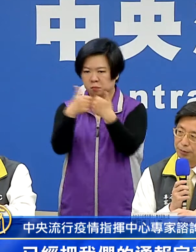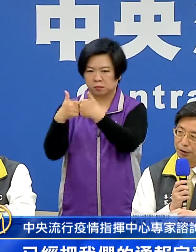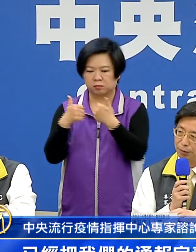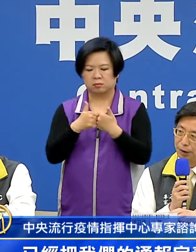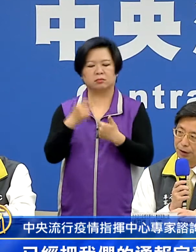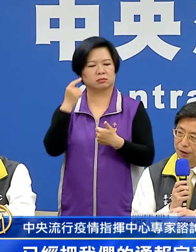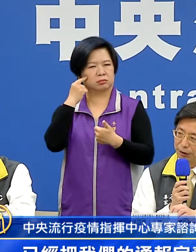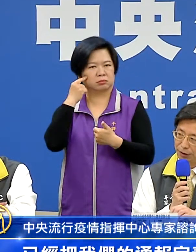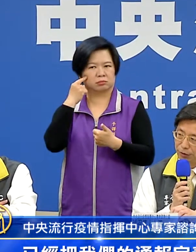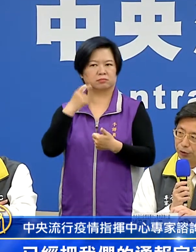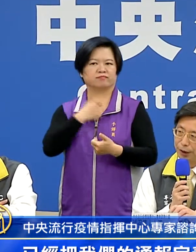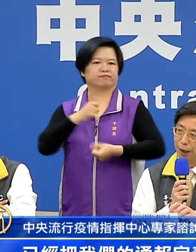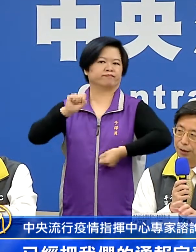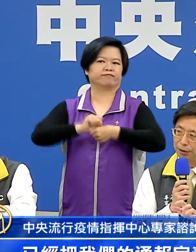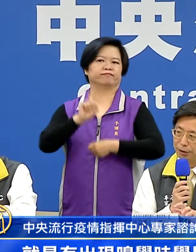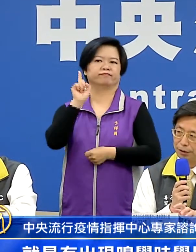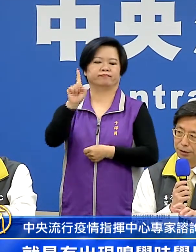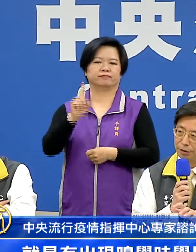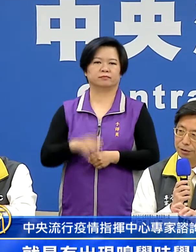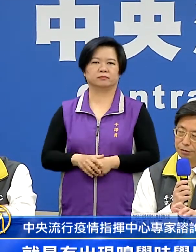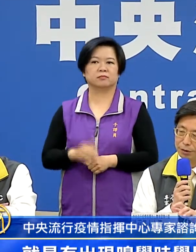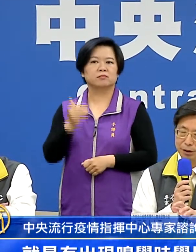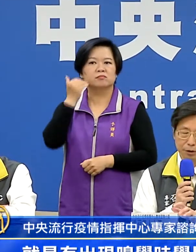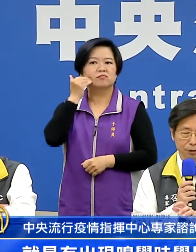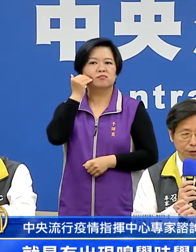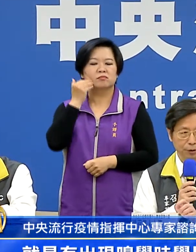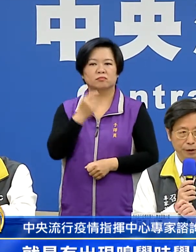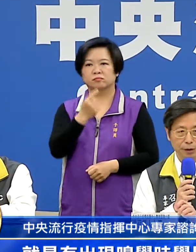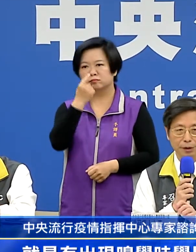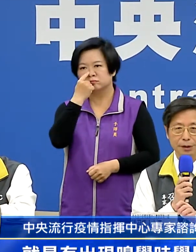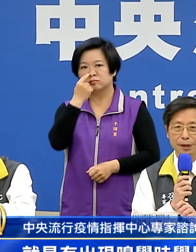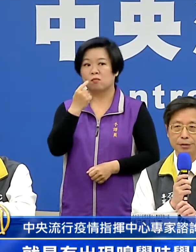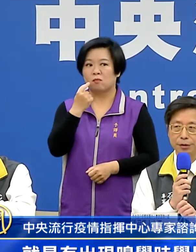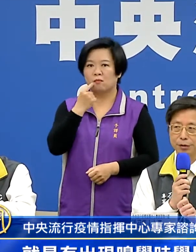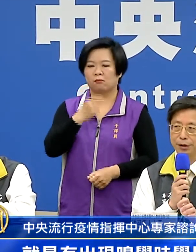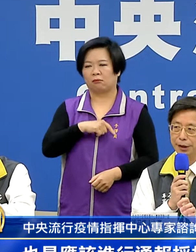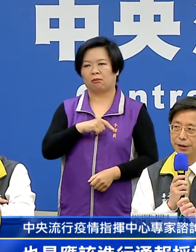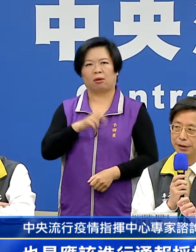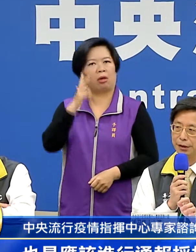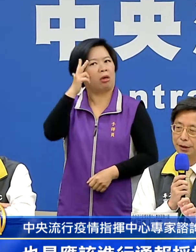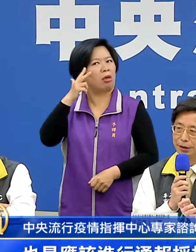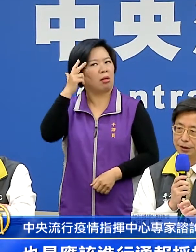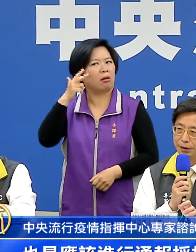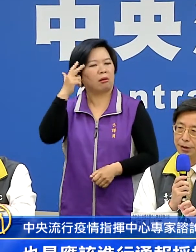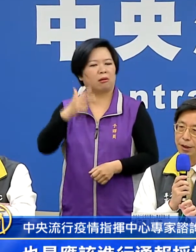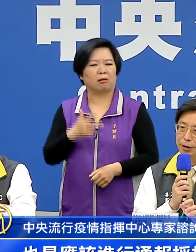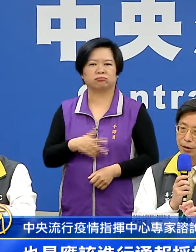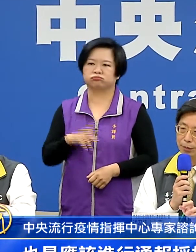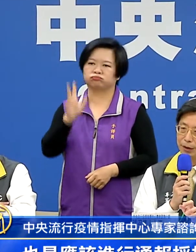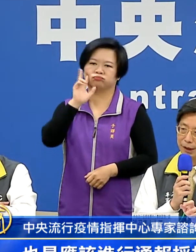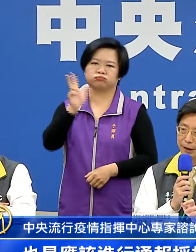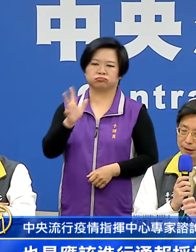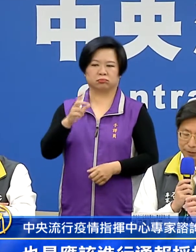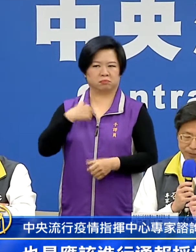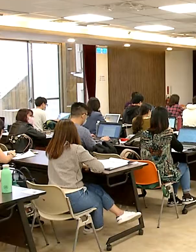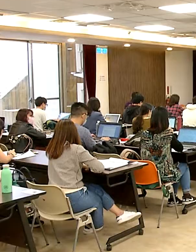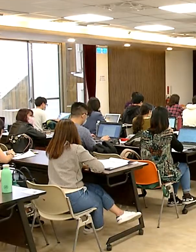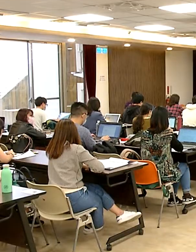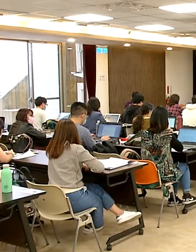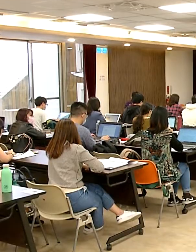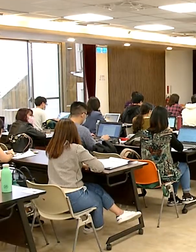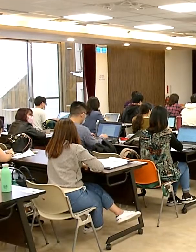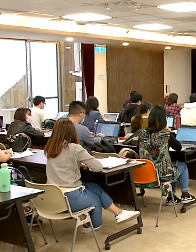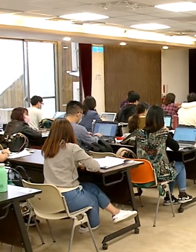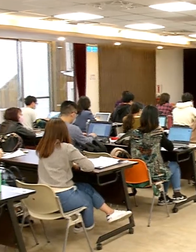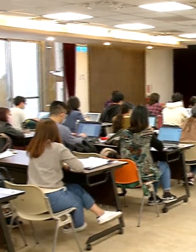已经把我们的通报定义有扩大，就是有出现嗅觉味觉的异常的状况，也是应该进行通报采检。